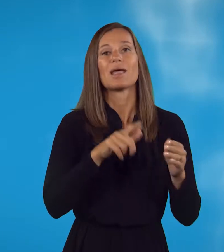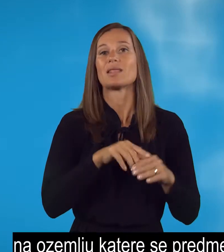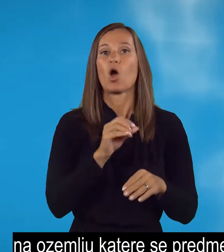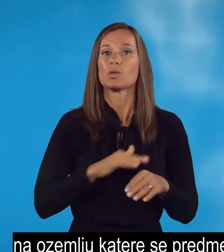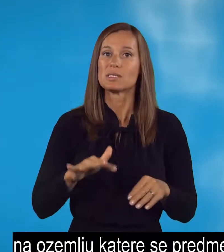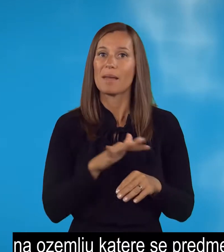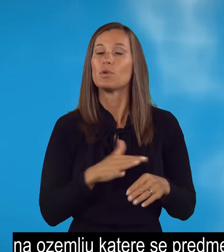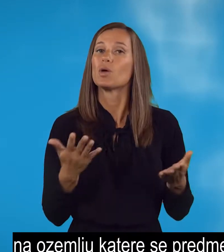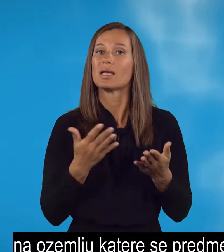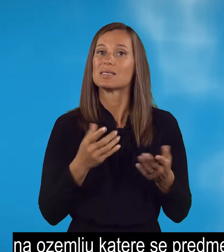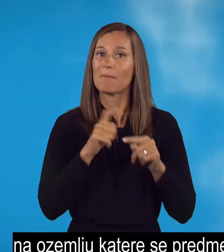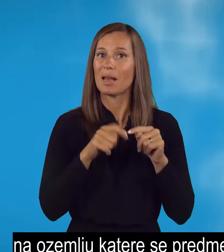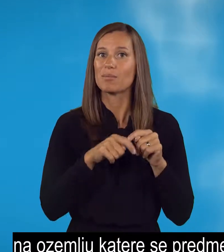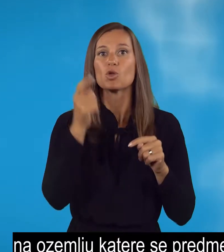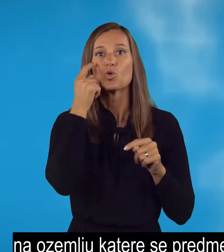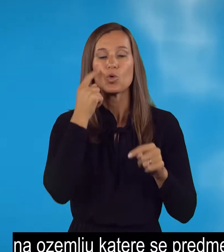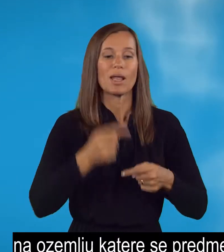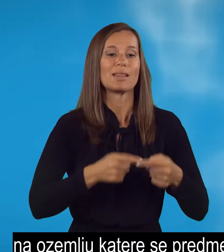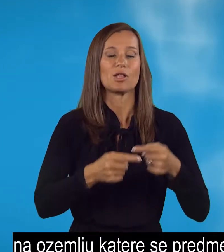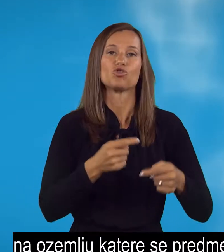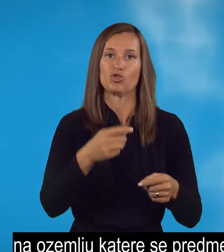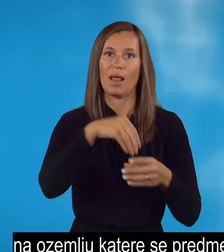ozemlju katere se predmet kulturne dediščine nahaja.